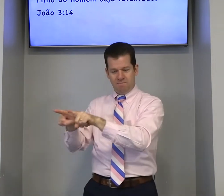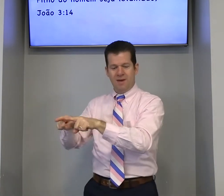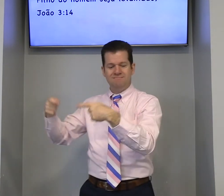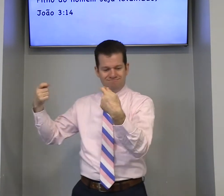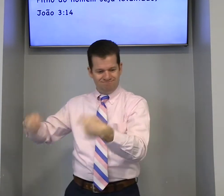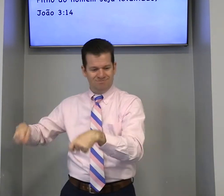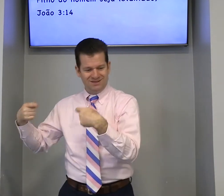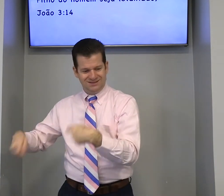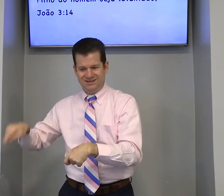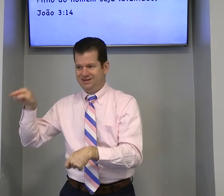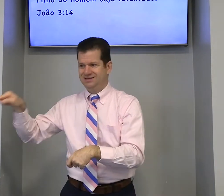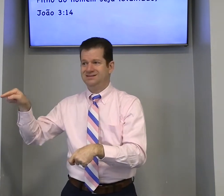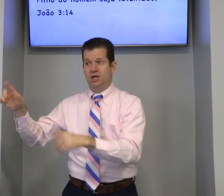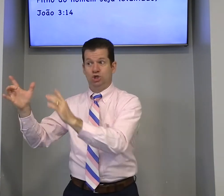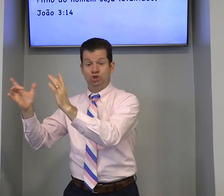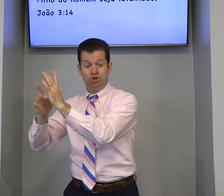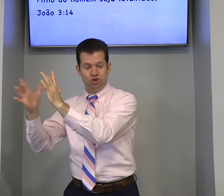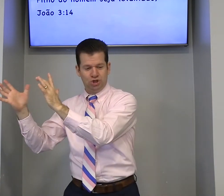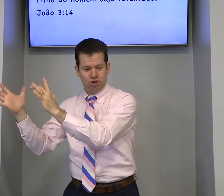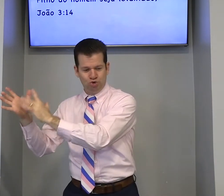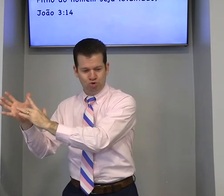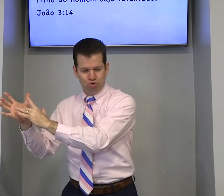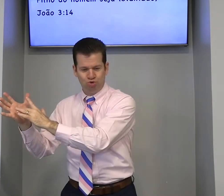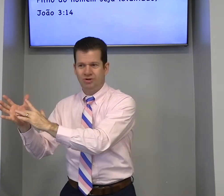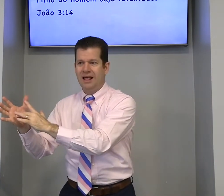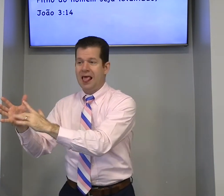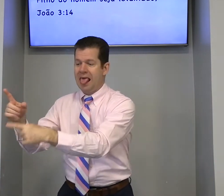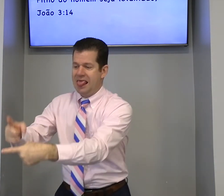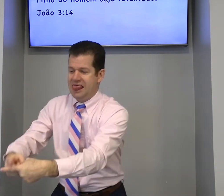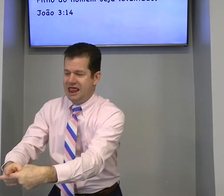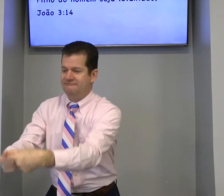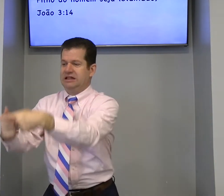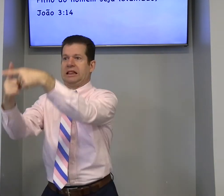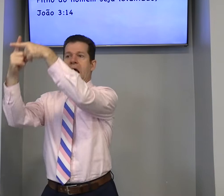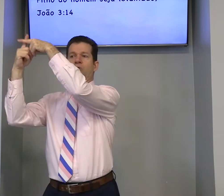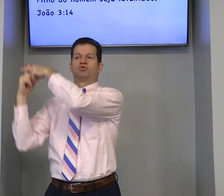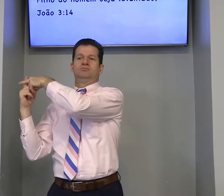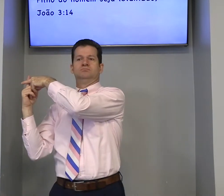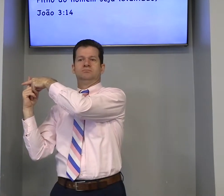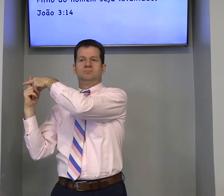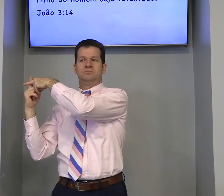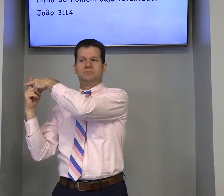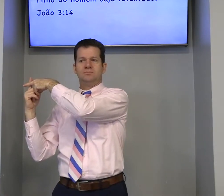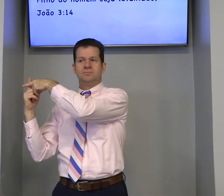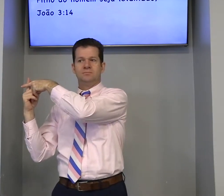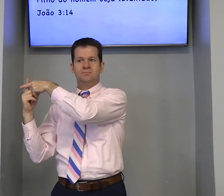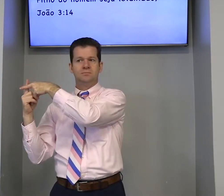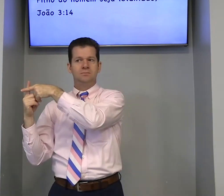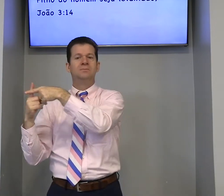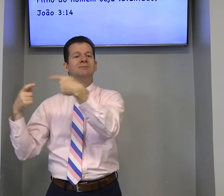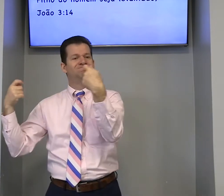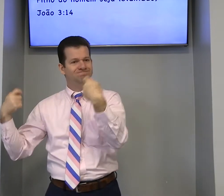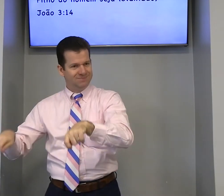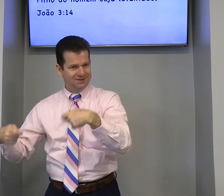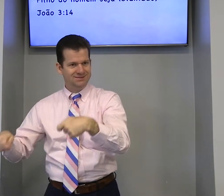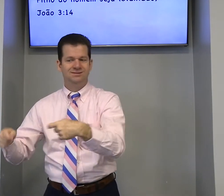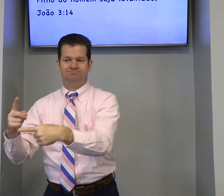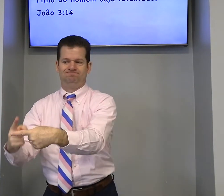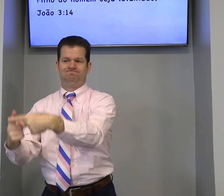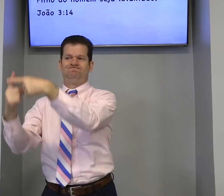colocou na haste e está comparando que Jesus seja levantado. Significa que Jesus na